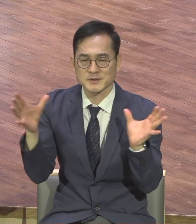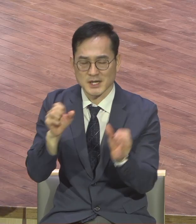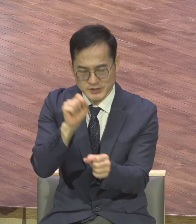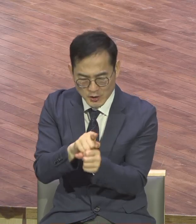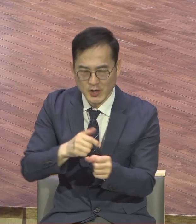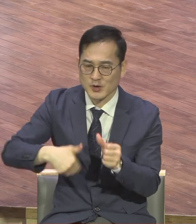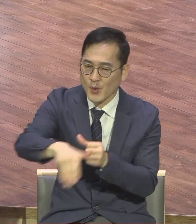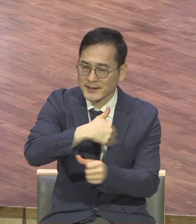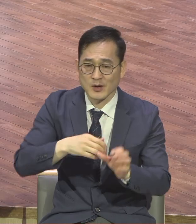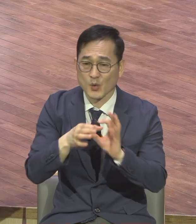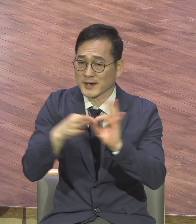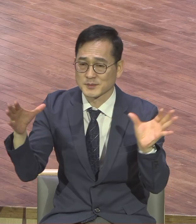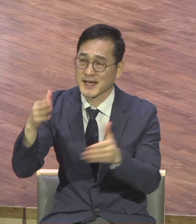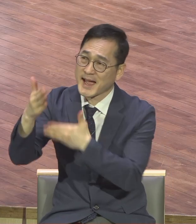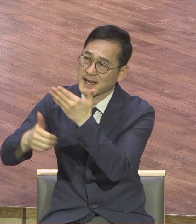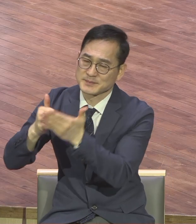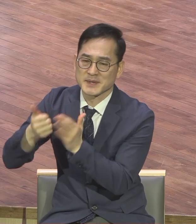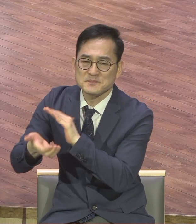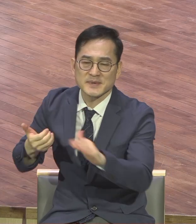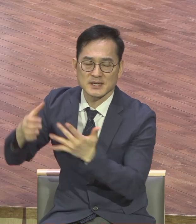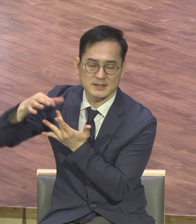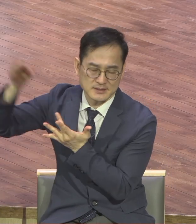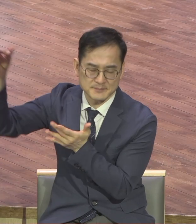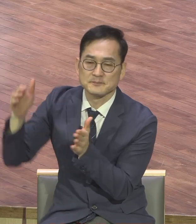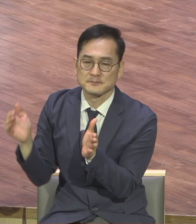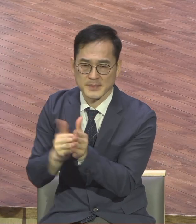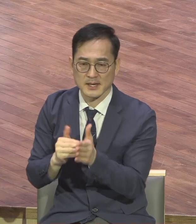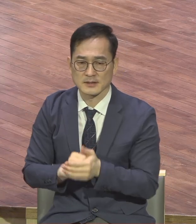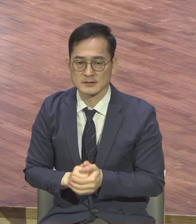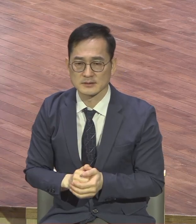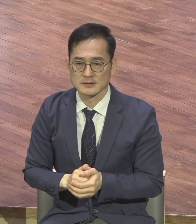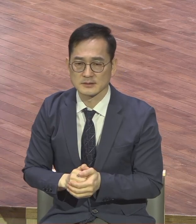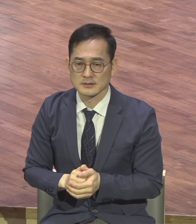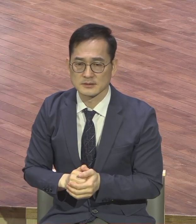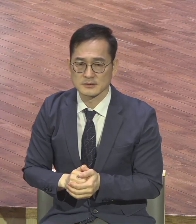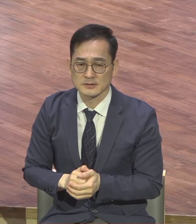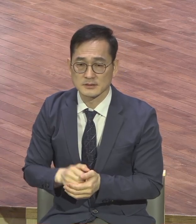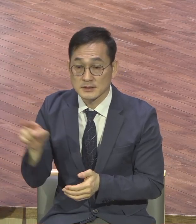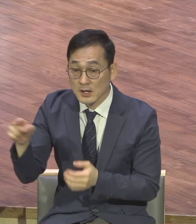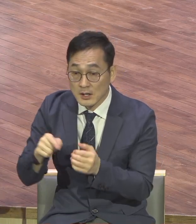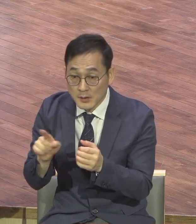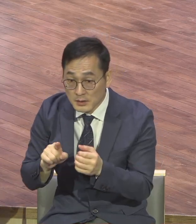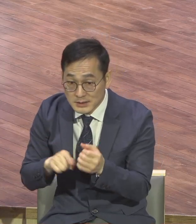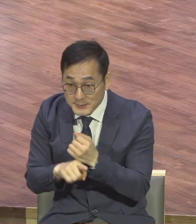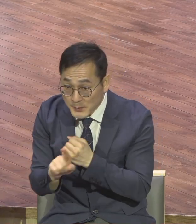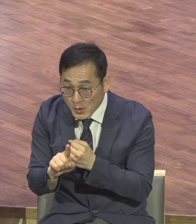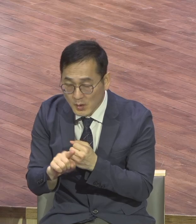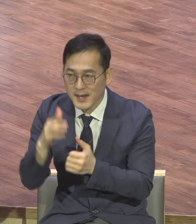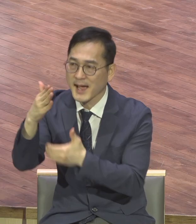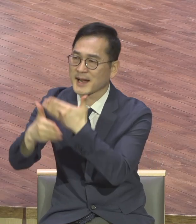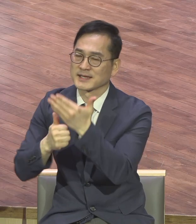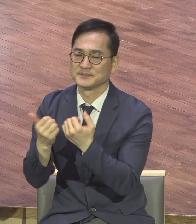환경과 상관없이 하나님이 여러분을 선택하셨다. 이걸 뭐라 그래요? 하나님의 은혜라.